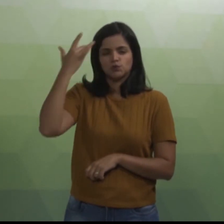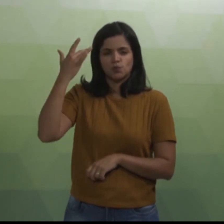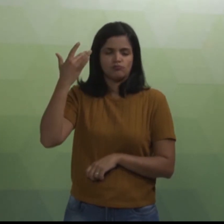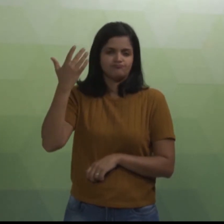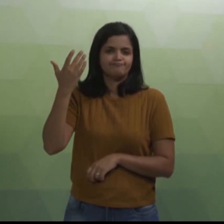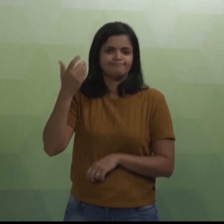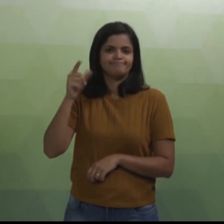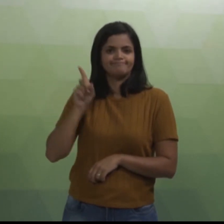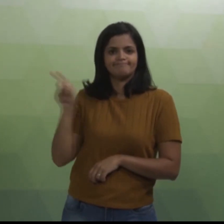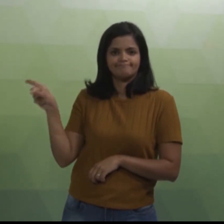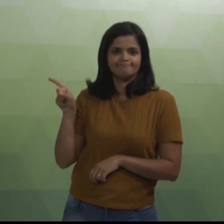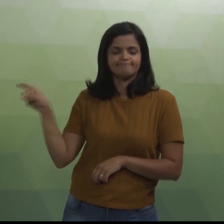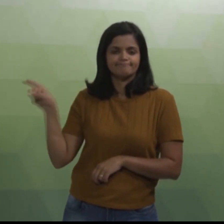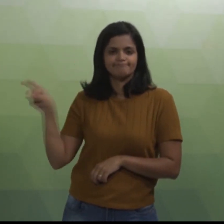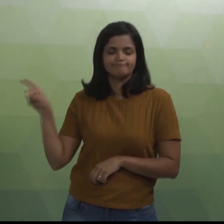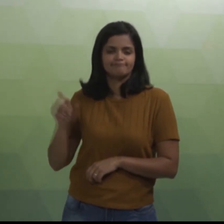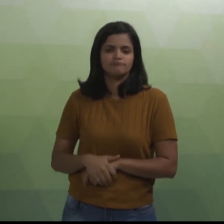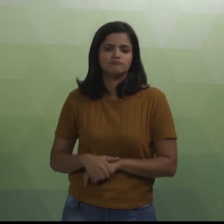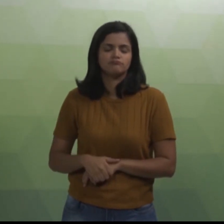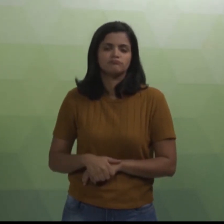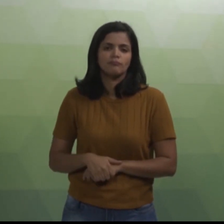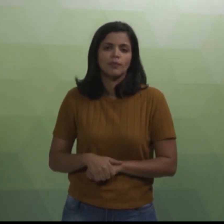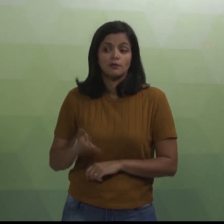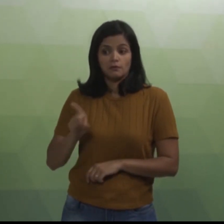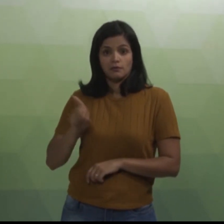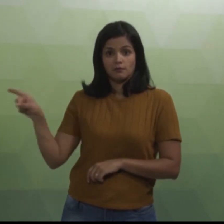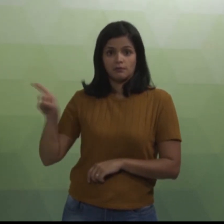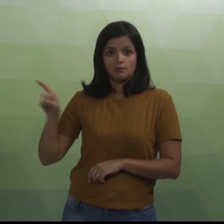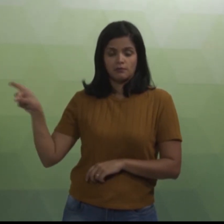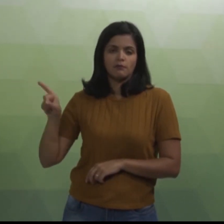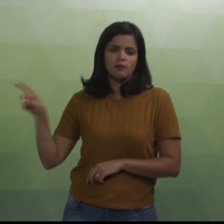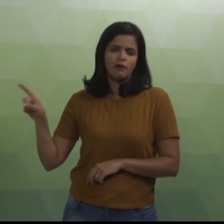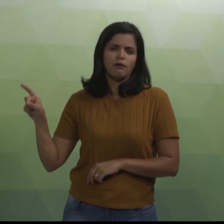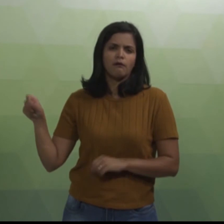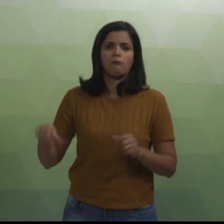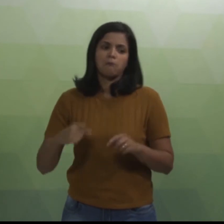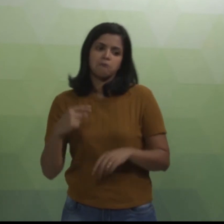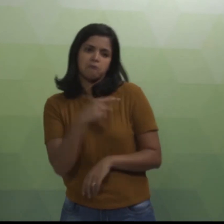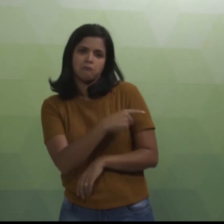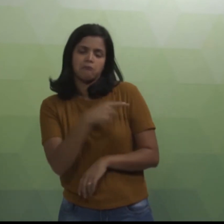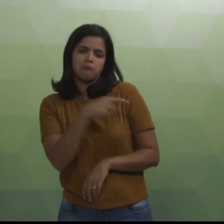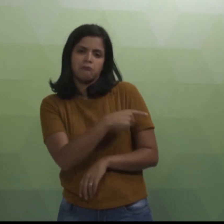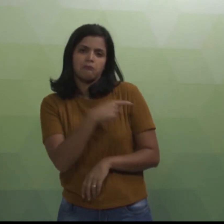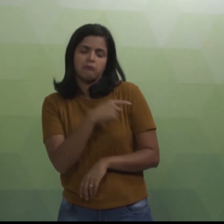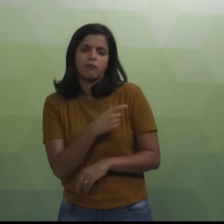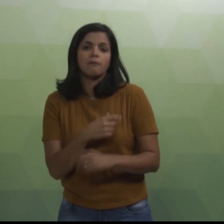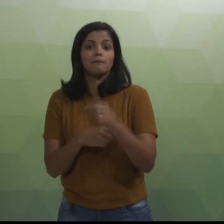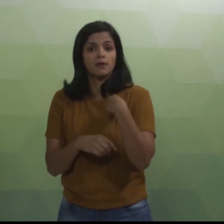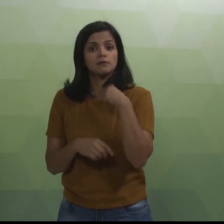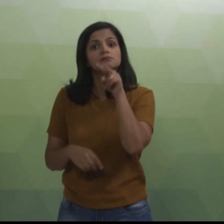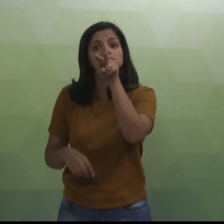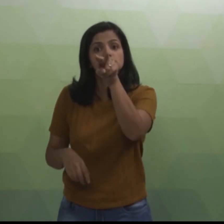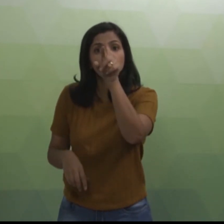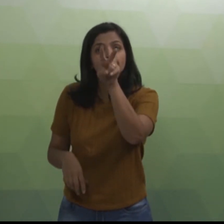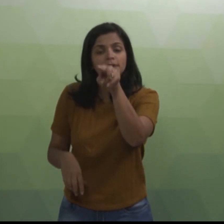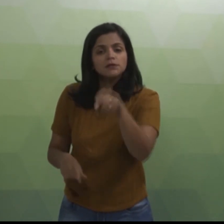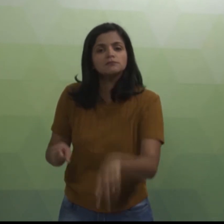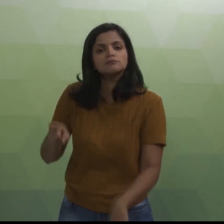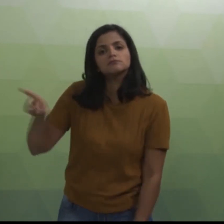Viram o slide? A terceira pessoa, eu faço essa marcação. Ou assim, na